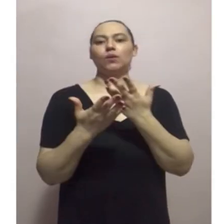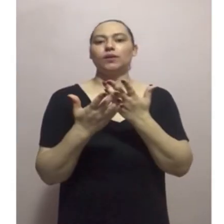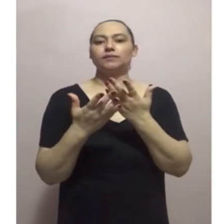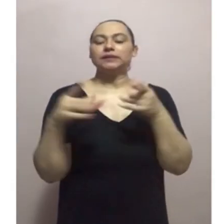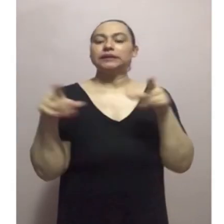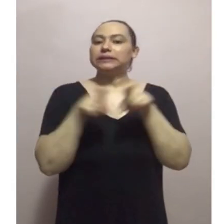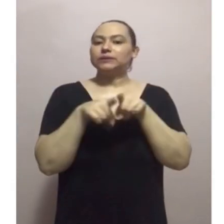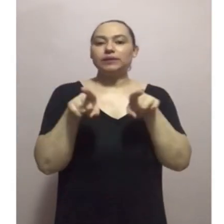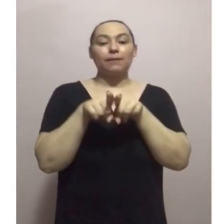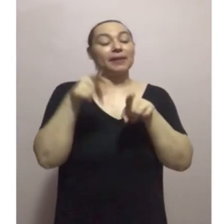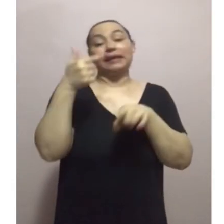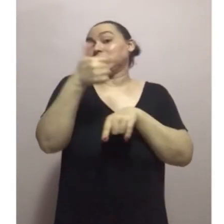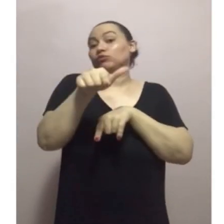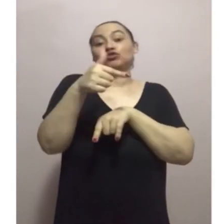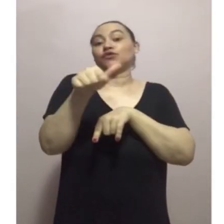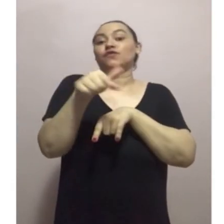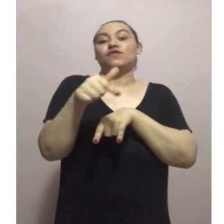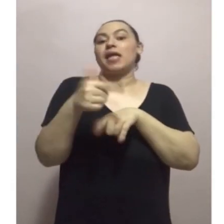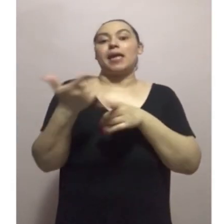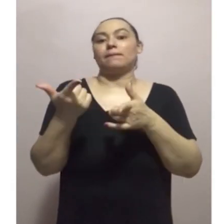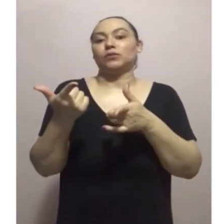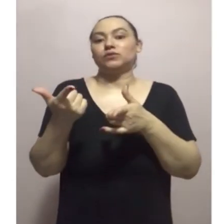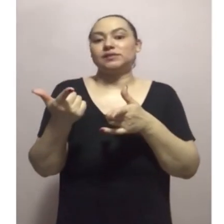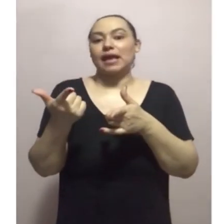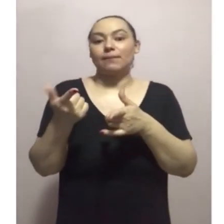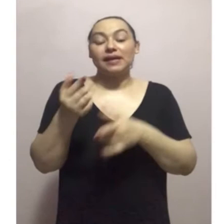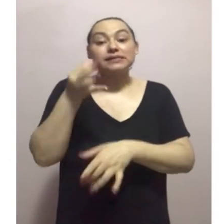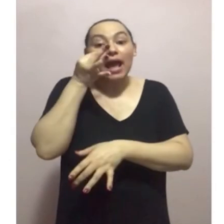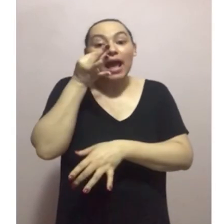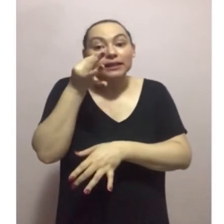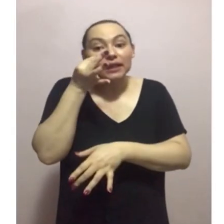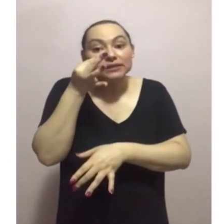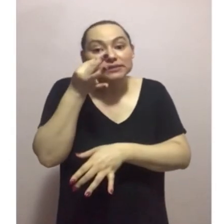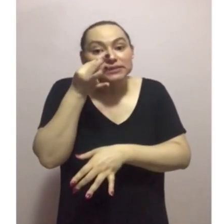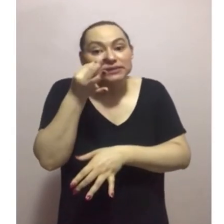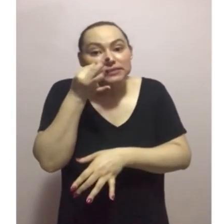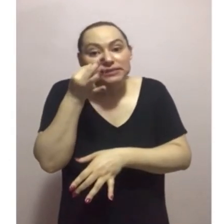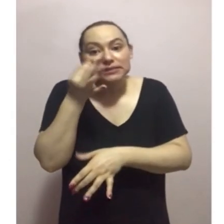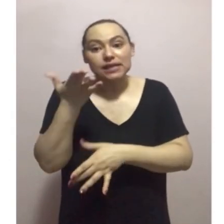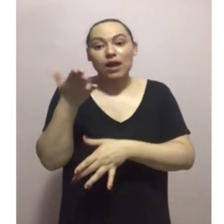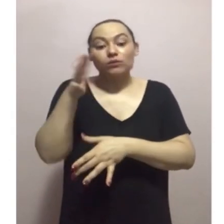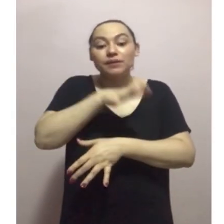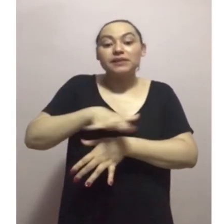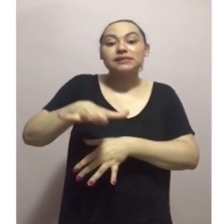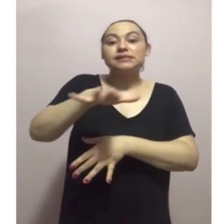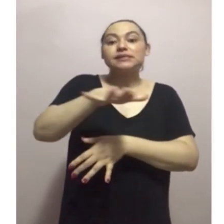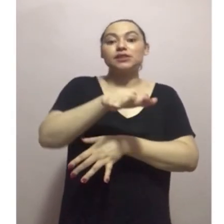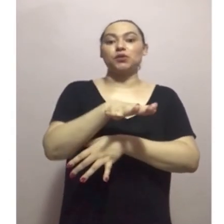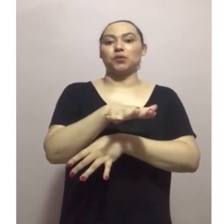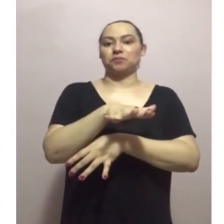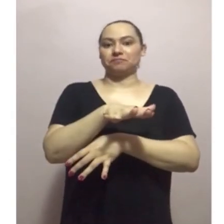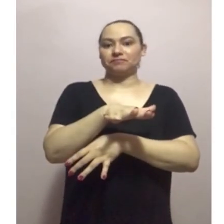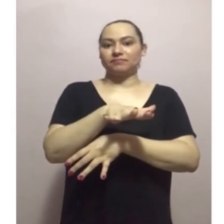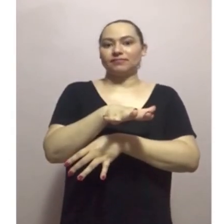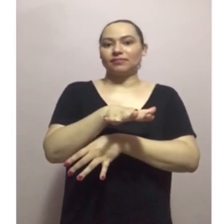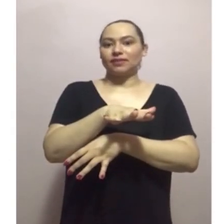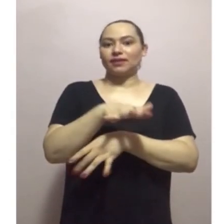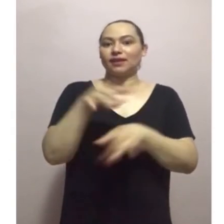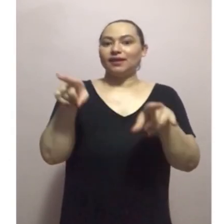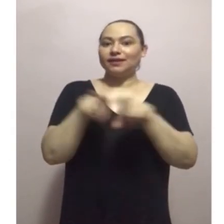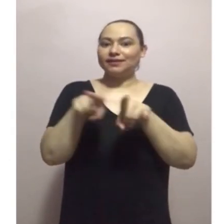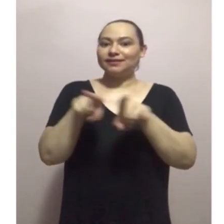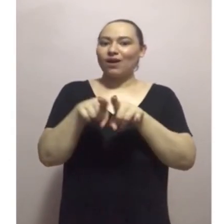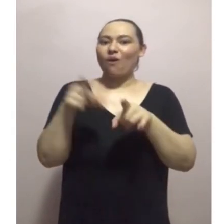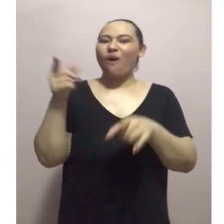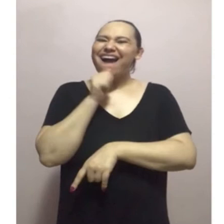pessoa. Porque realmente também nós não tivemos essa atenção desse setor. E eu acho que é uma coisa